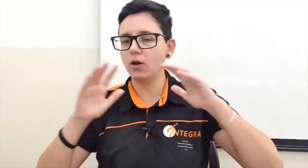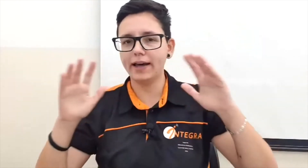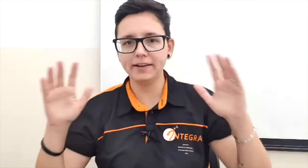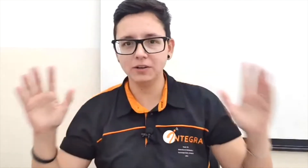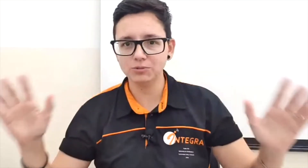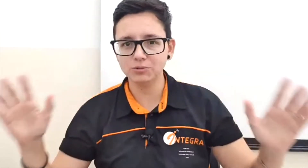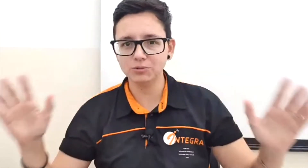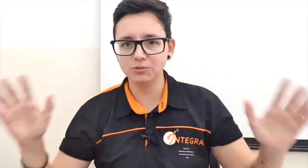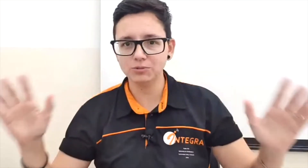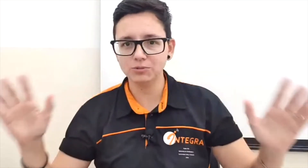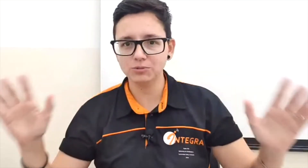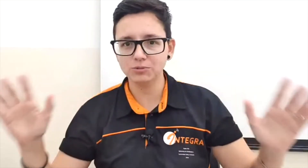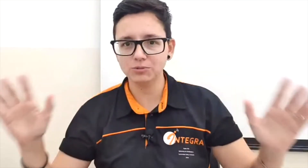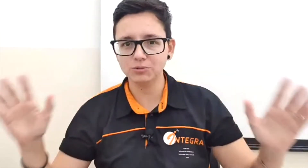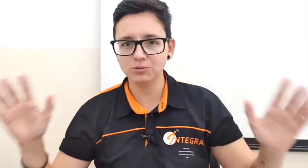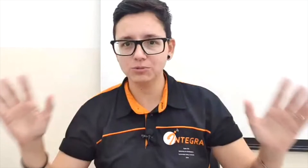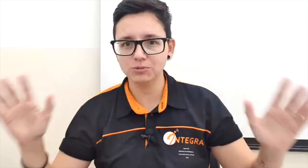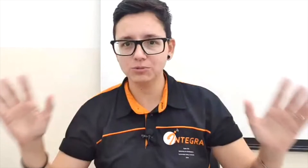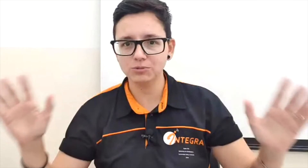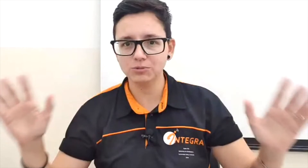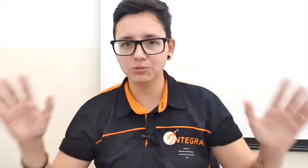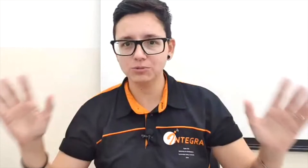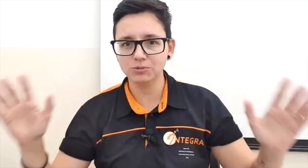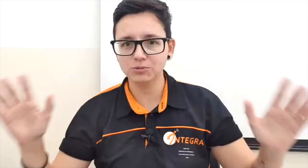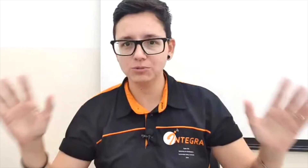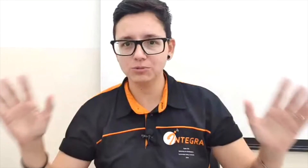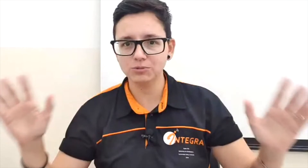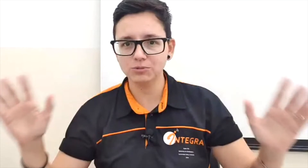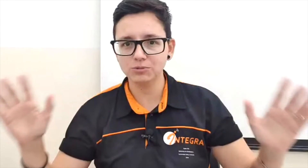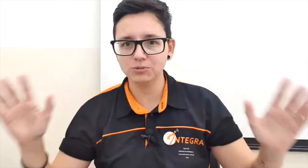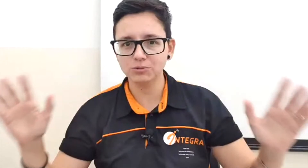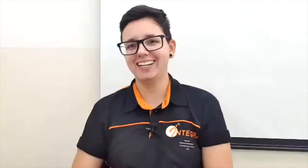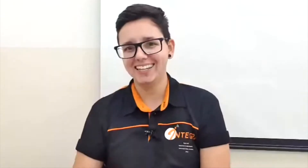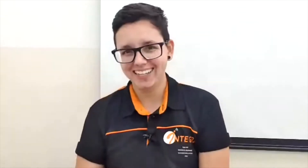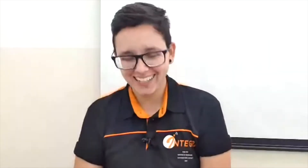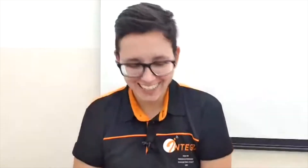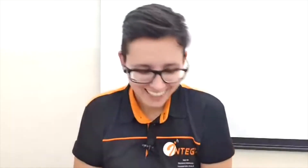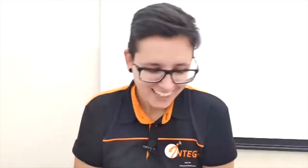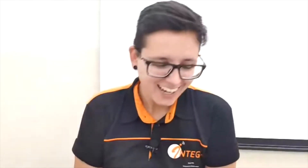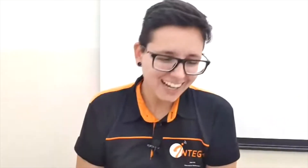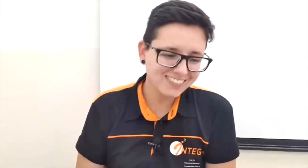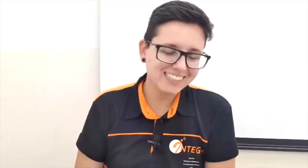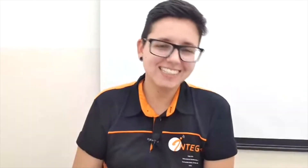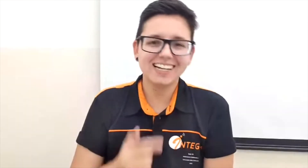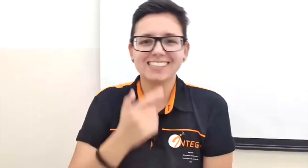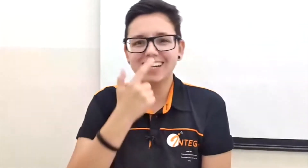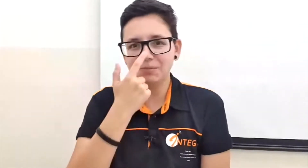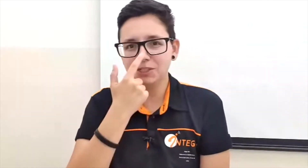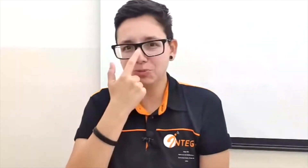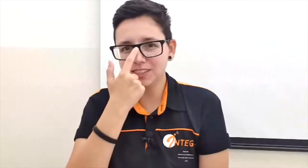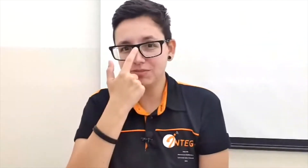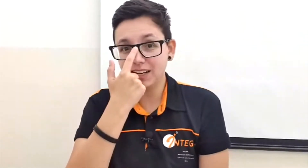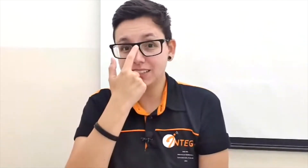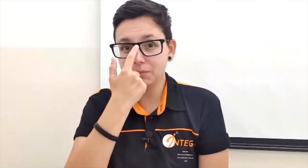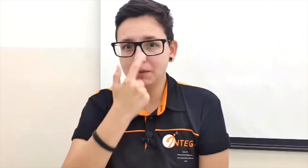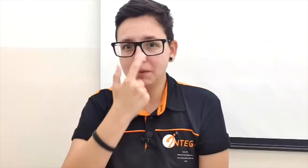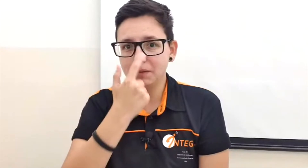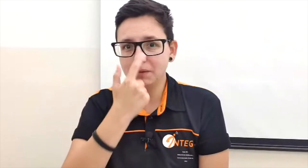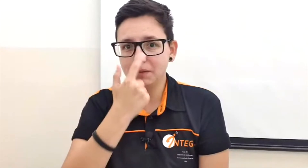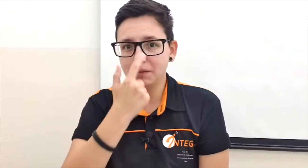enrolar, não, tá? Ele é direto. É igual nós aqui, às vezes a Jéssica, a minha esposa, fala assim para mim. Às vezes ela me